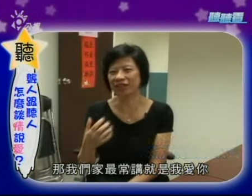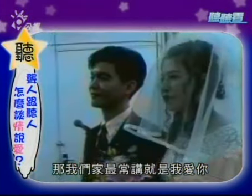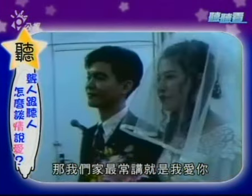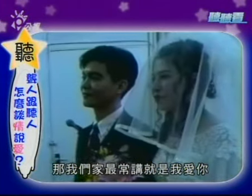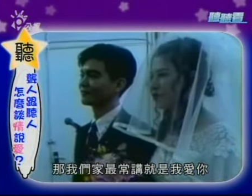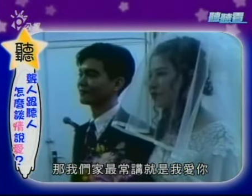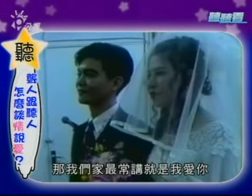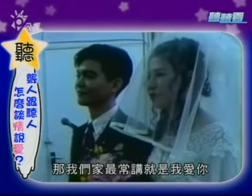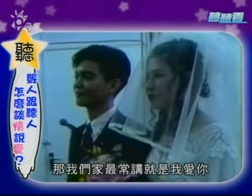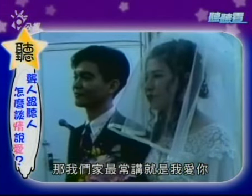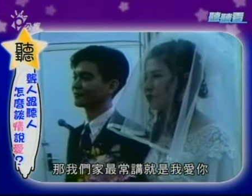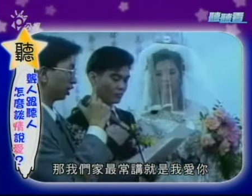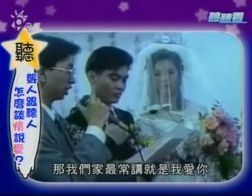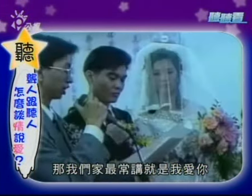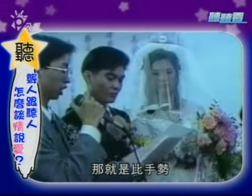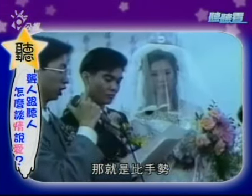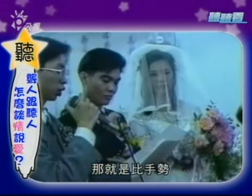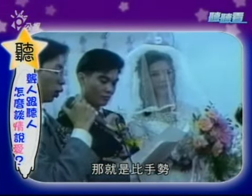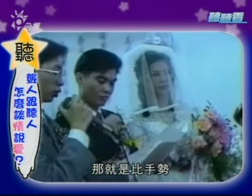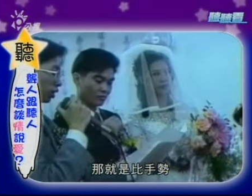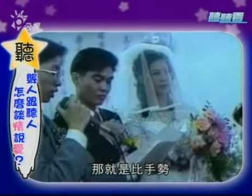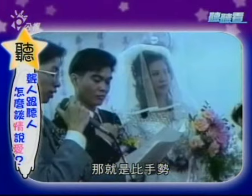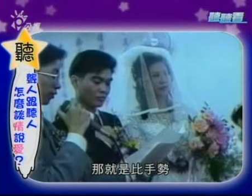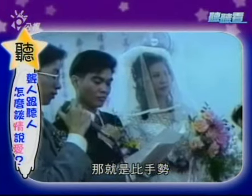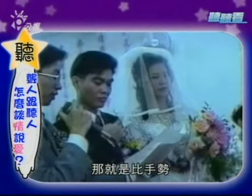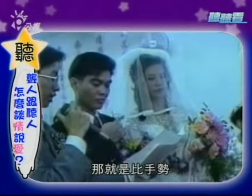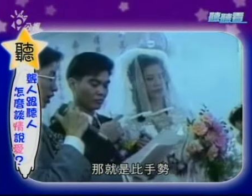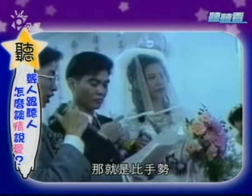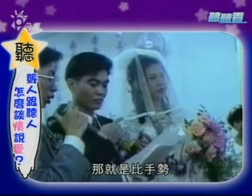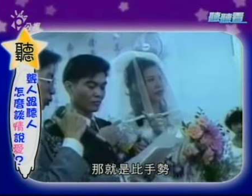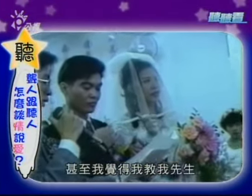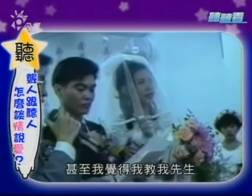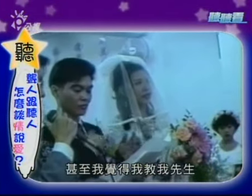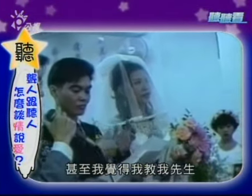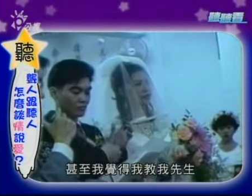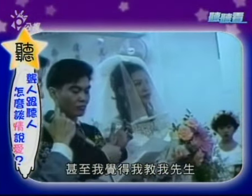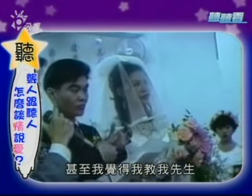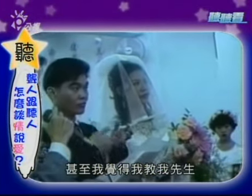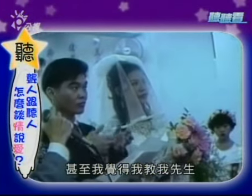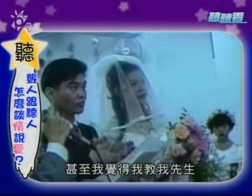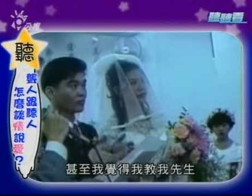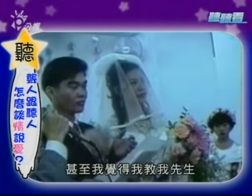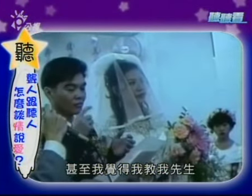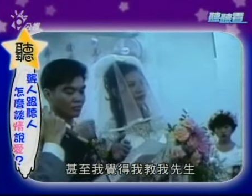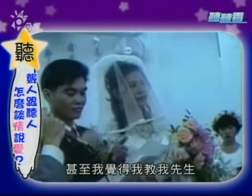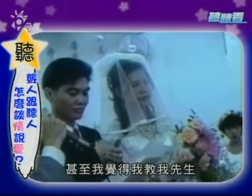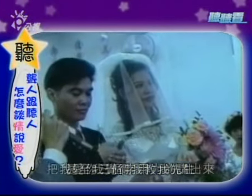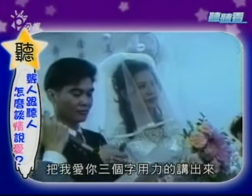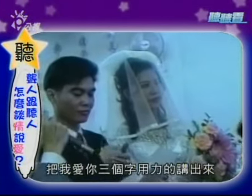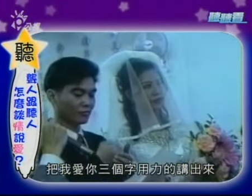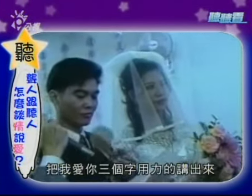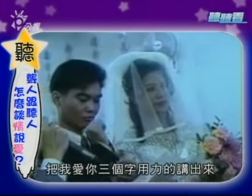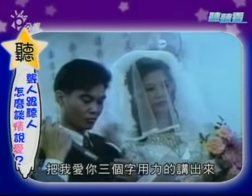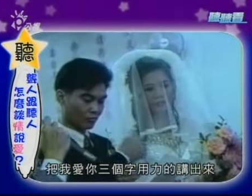常讲就是我爱你那就是笔手识那甚至我觉得我教我先生把我爱你三个字